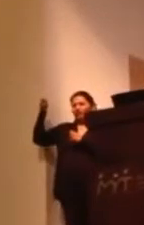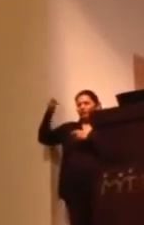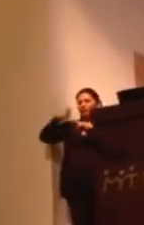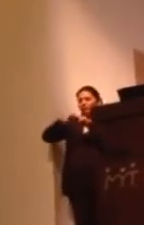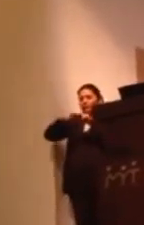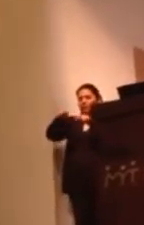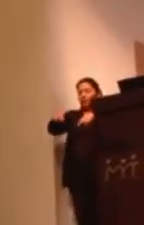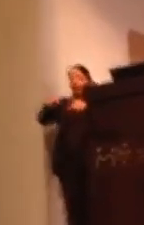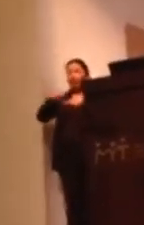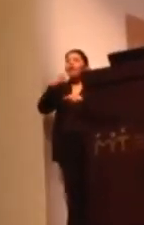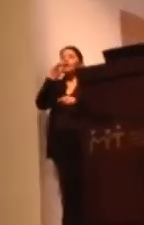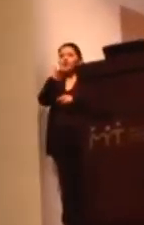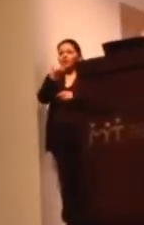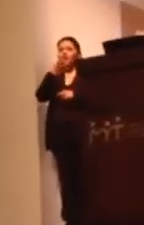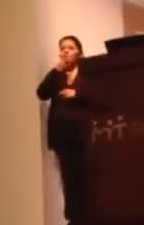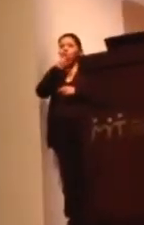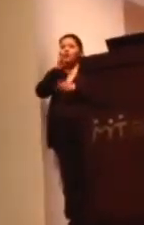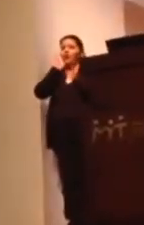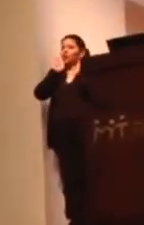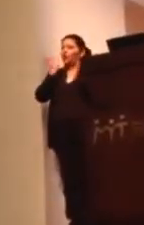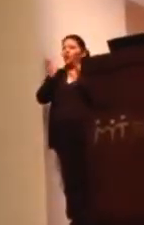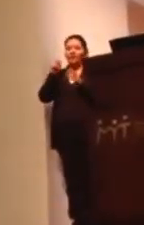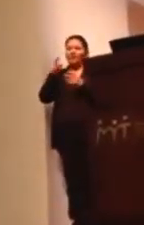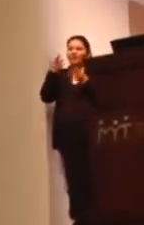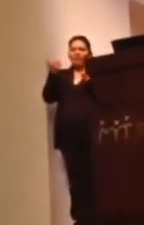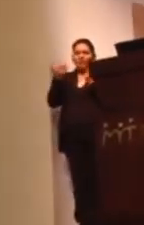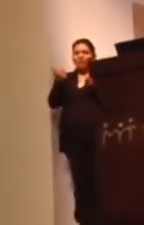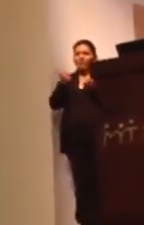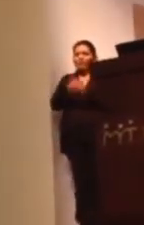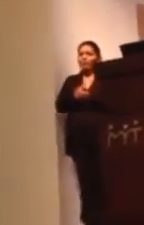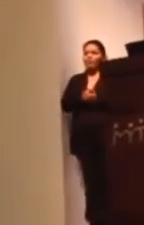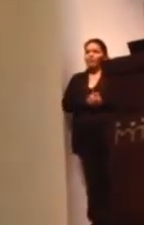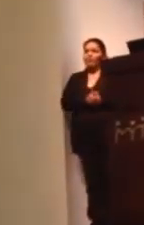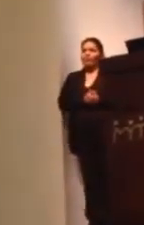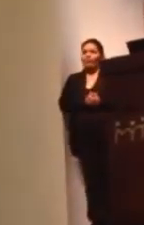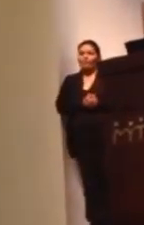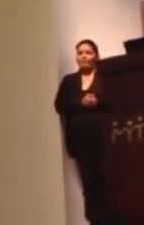Porque además esos niños ya no existen.